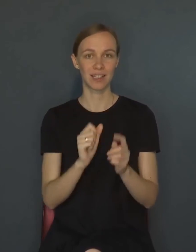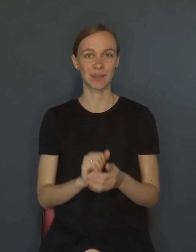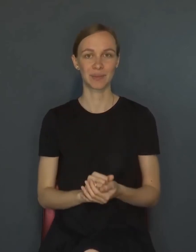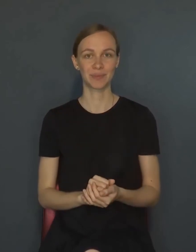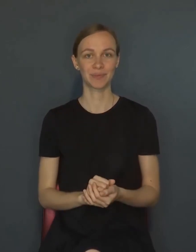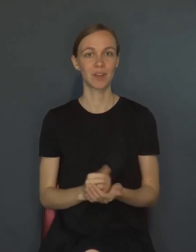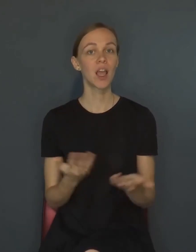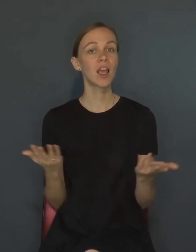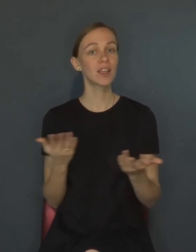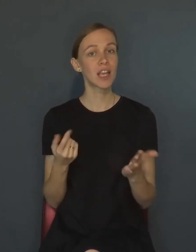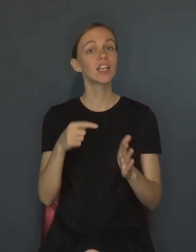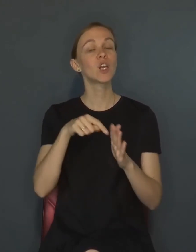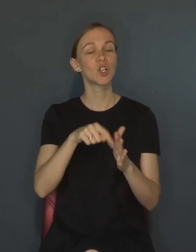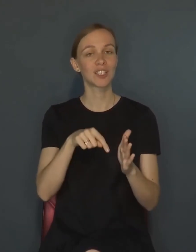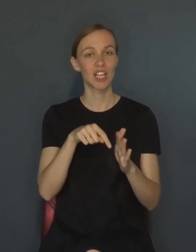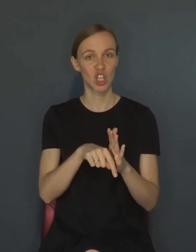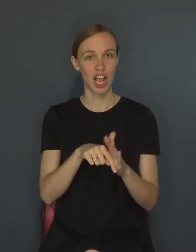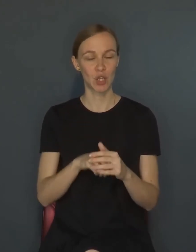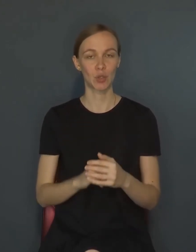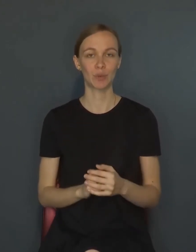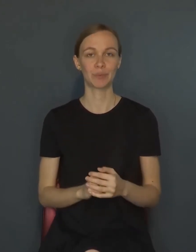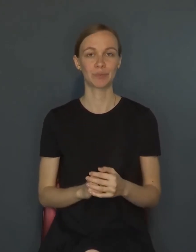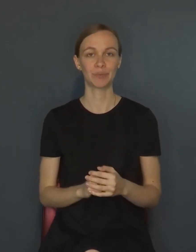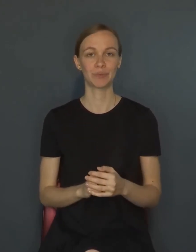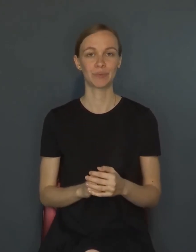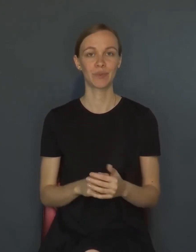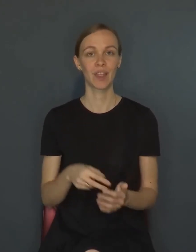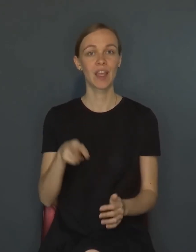які означають Януш Острозький,